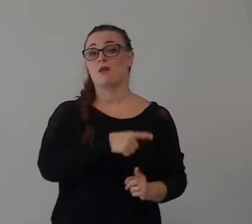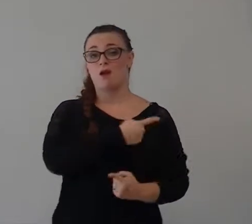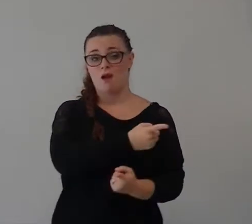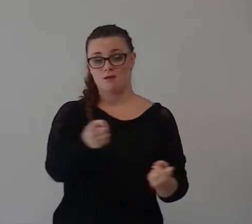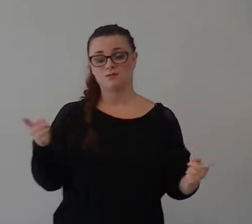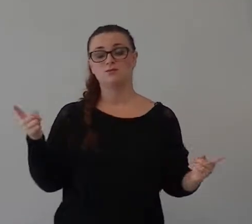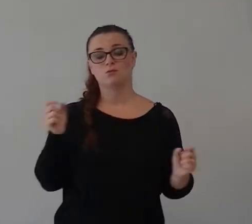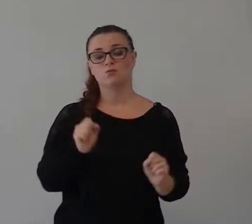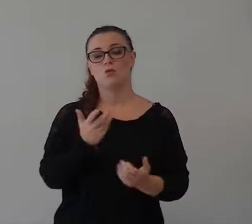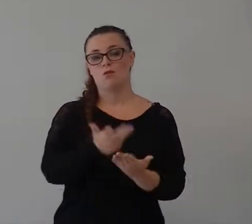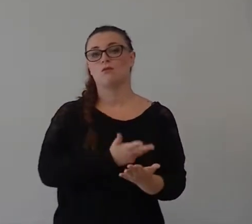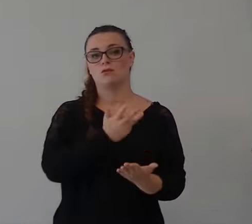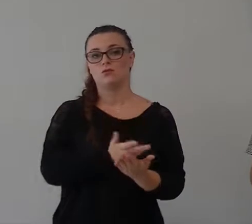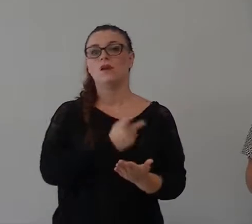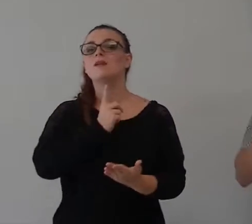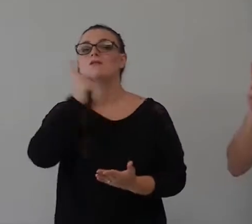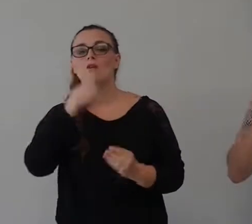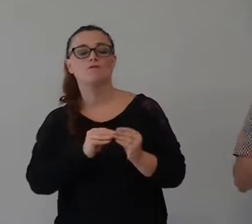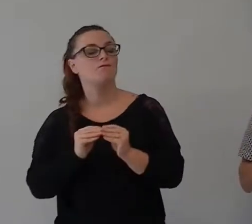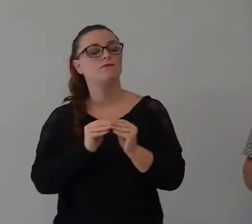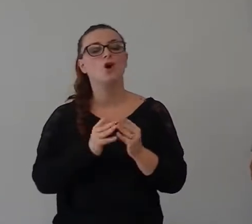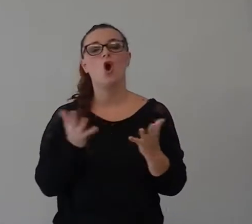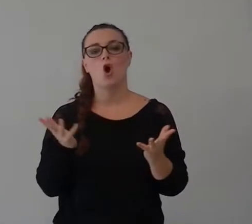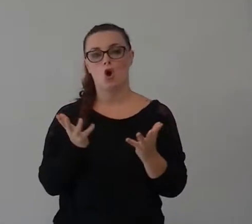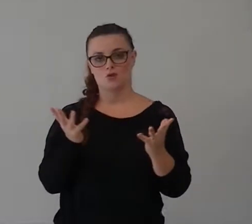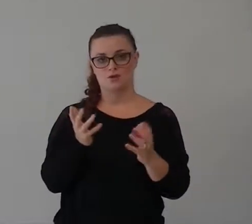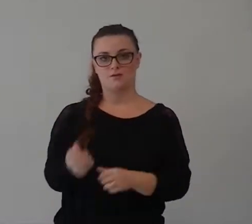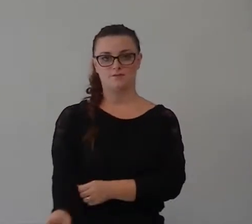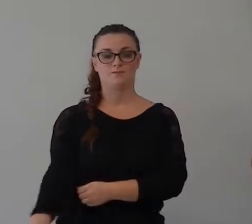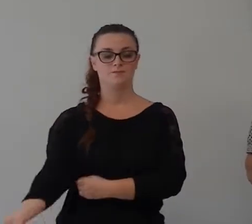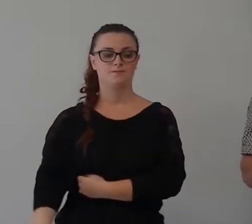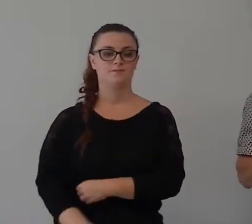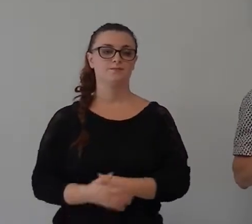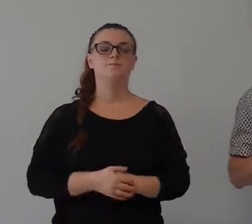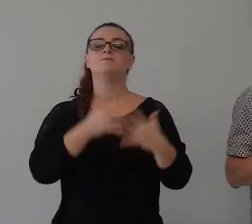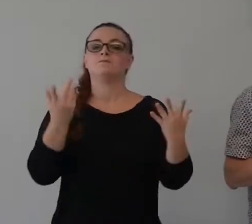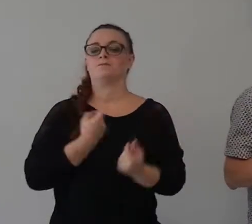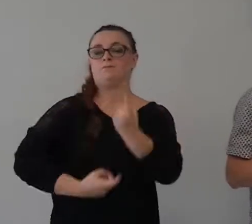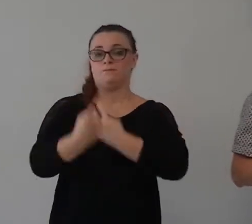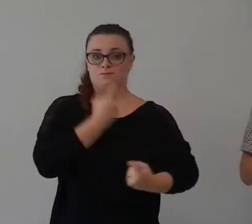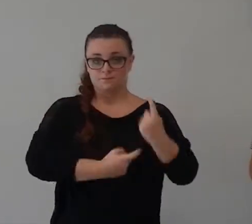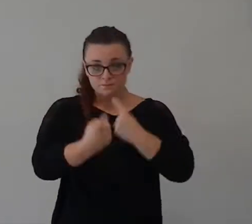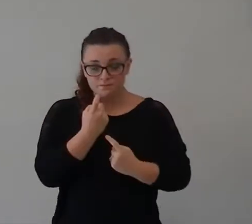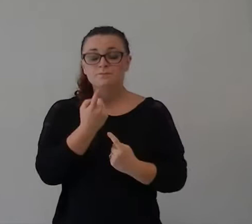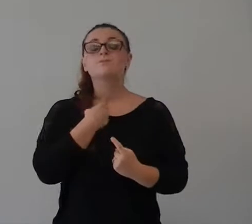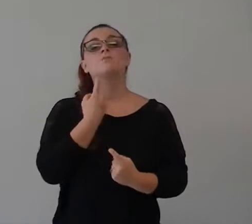a Ruth. Ruth si trova per caso a scricolare a Sellette.